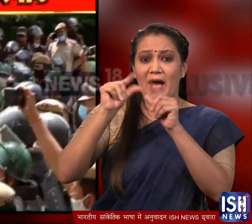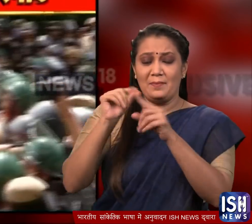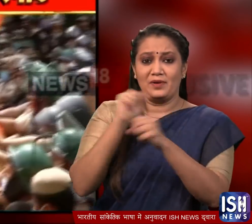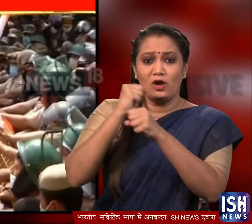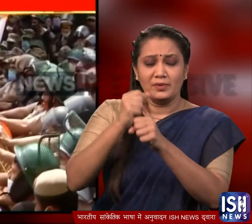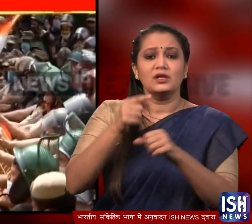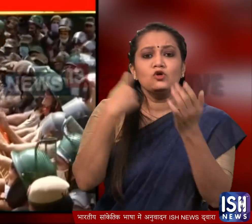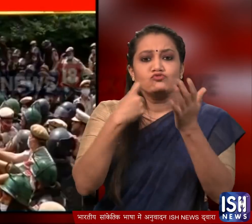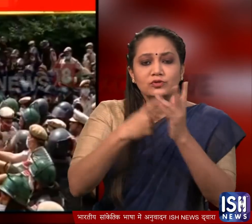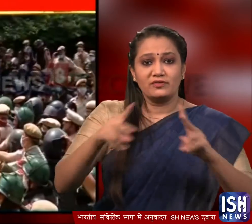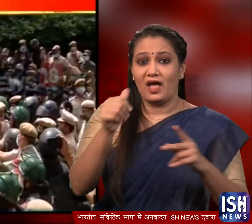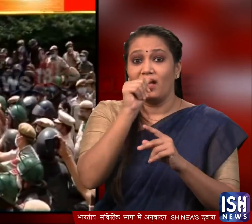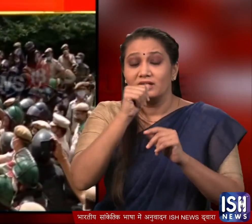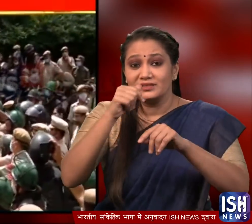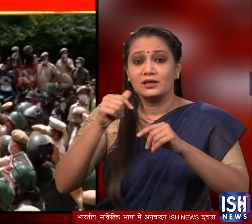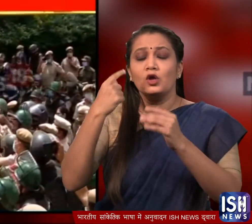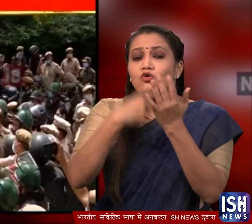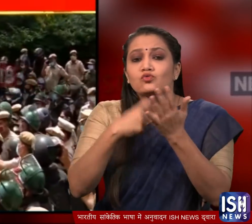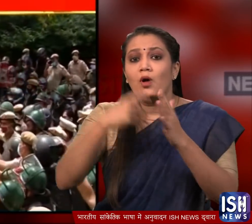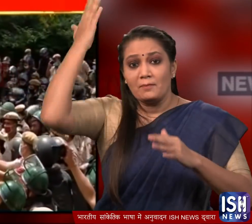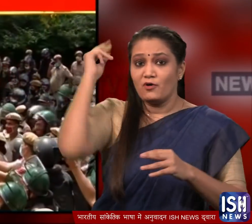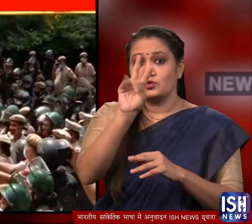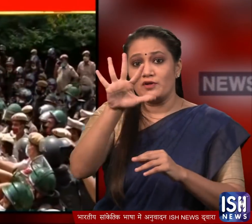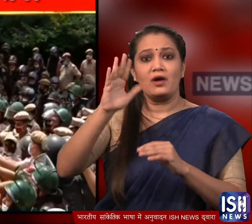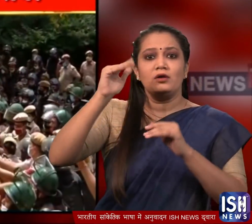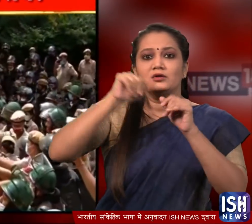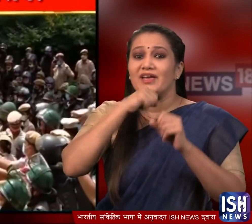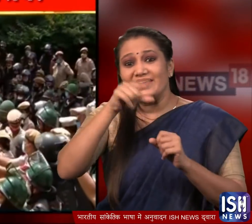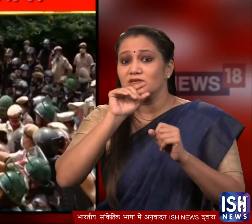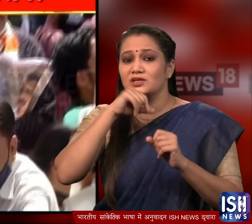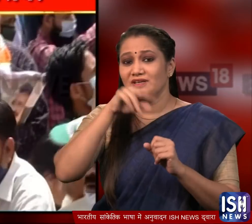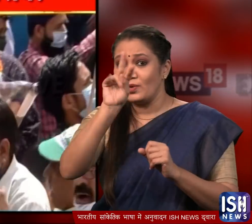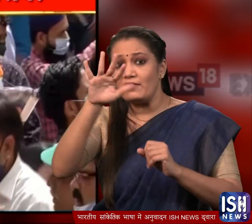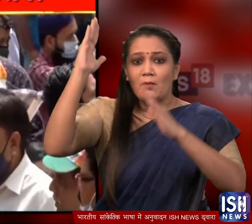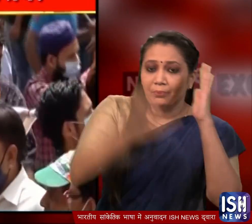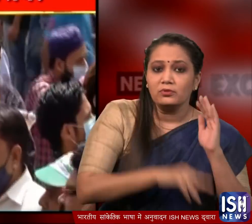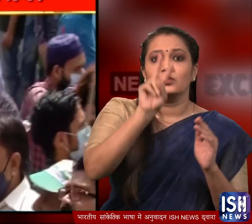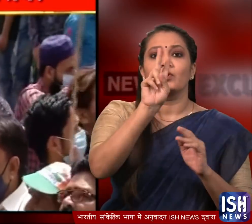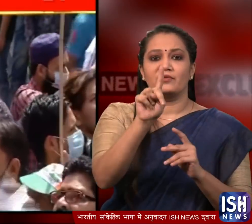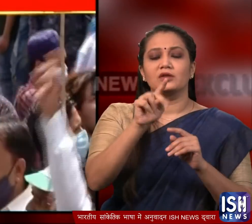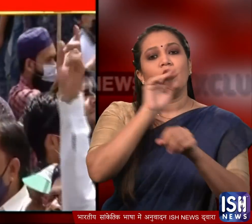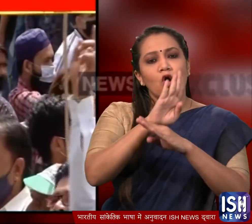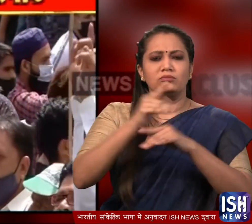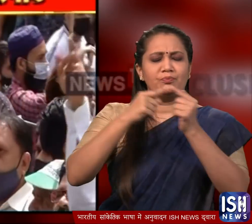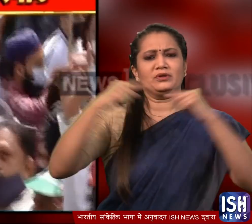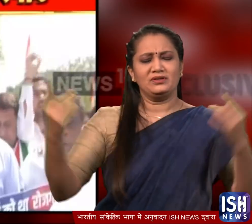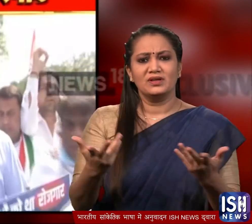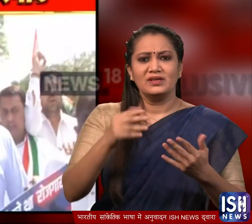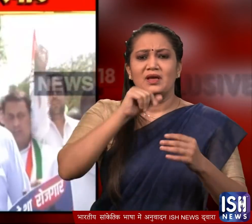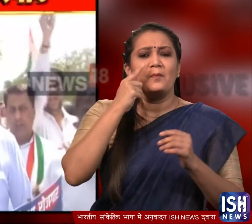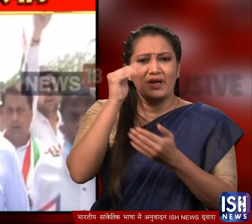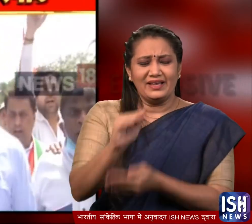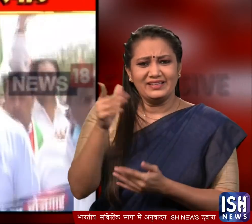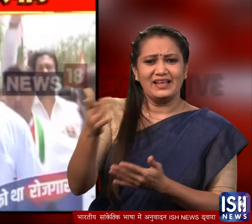आबकारी नीति में बदलाव करते हुए शराब पीने की उम्र 25 साल से घटाकर 21 साल कर दी थी, जिसके विरोध में कांग्रेस ने यह हंगामा किया।